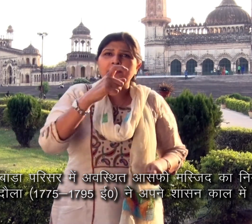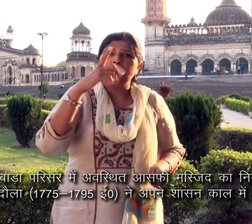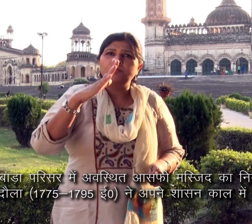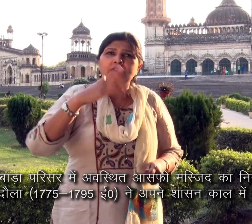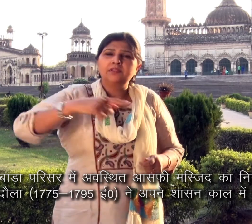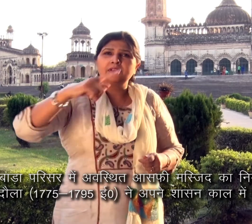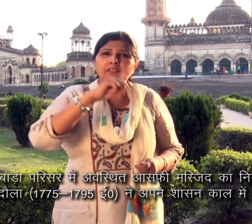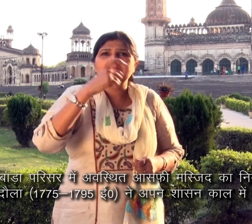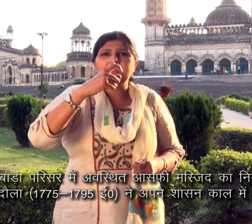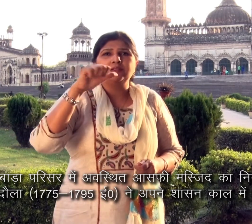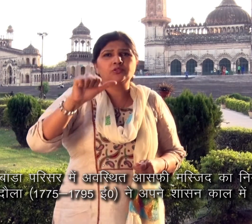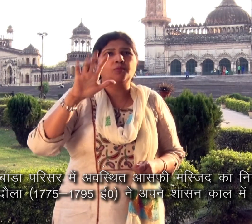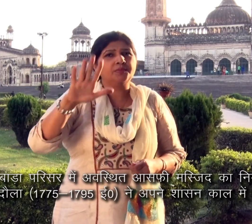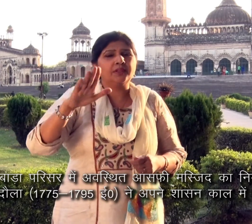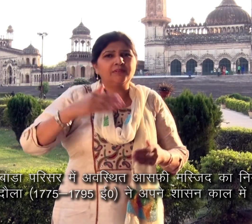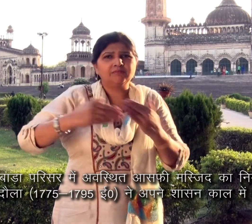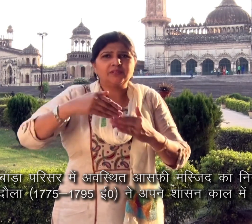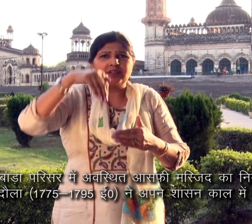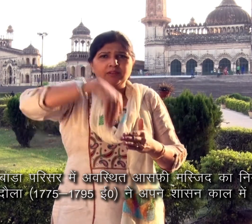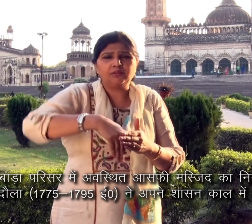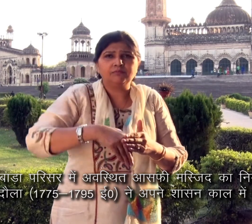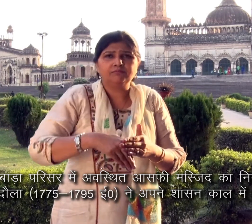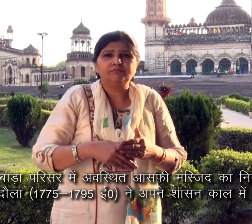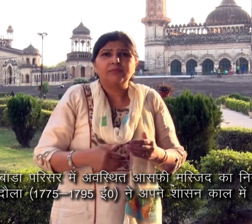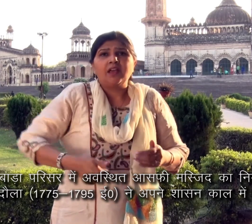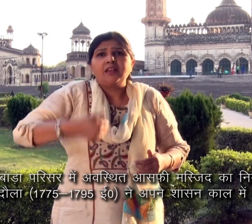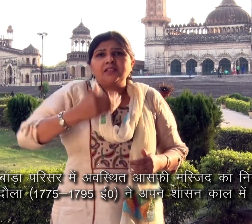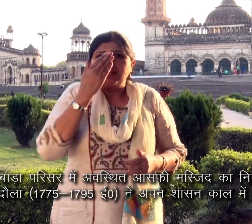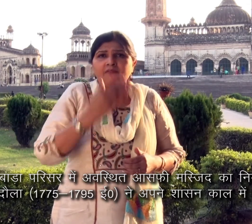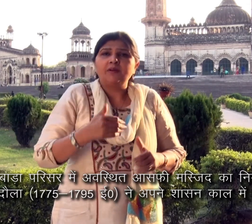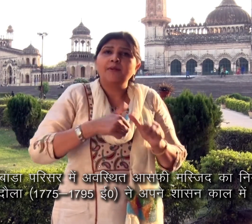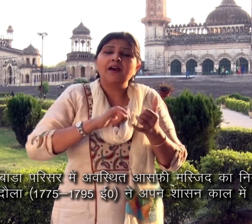के मध्य नवाब आसिफउद्दौला ने अपने शासनकाल में करवाया था।